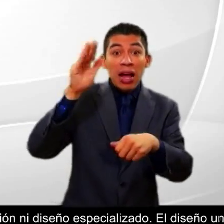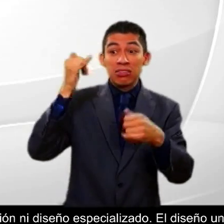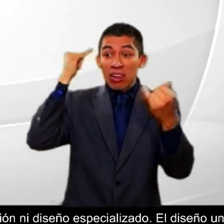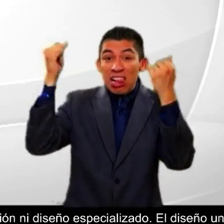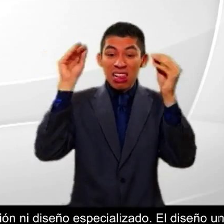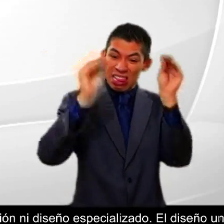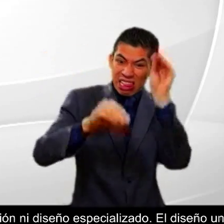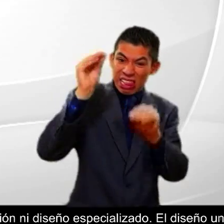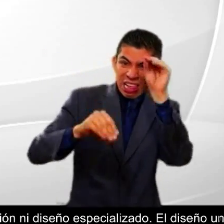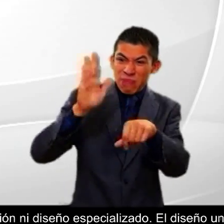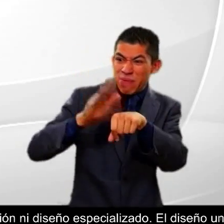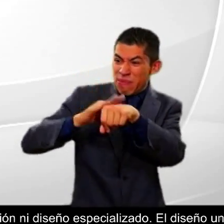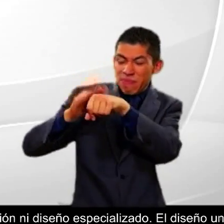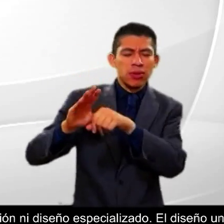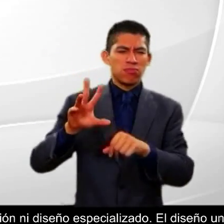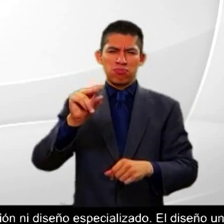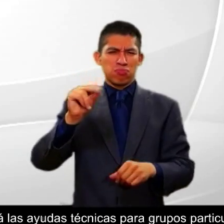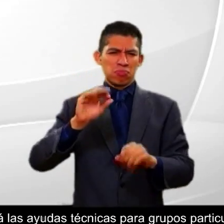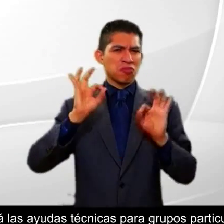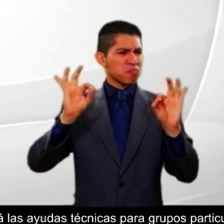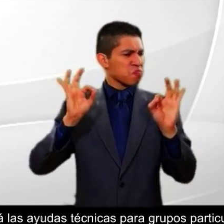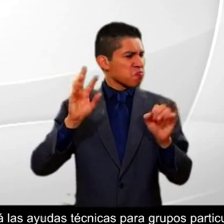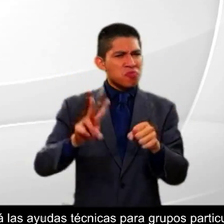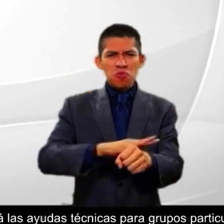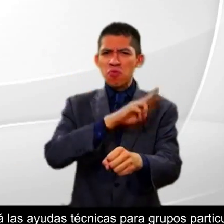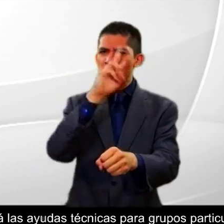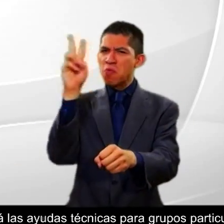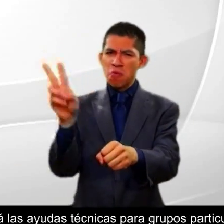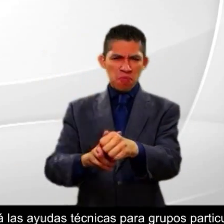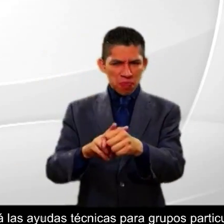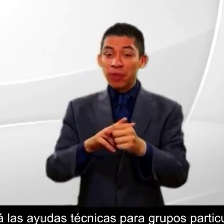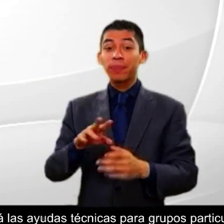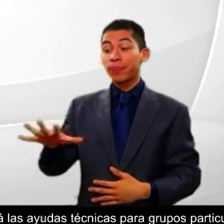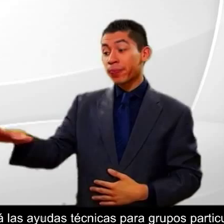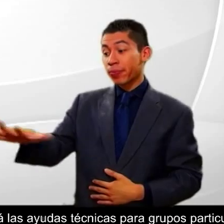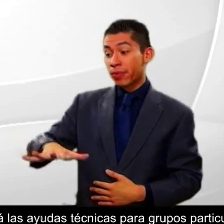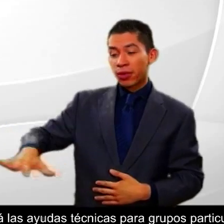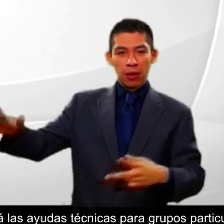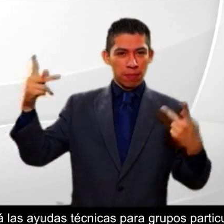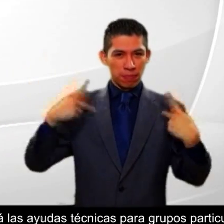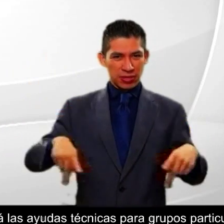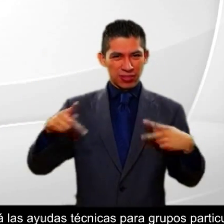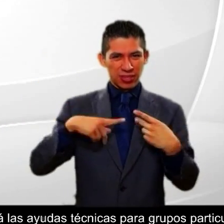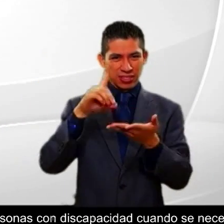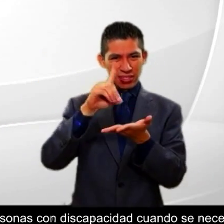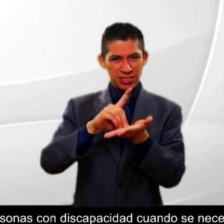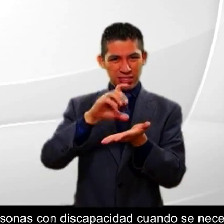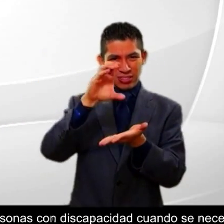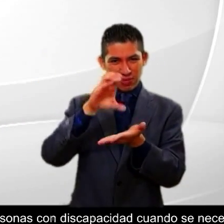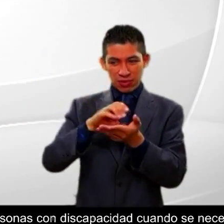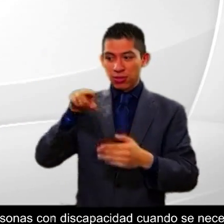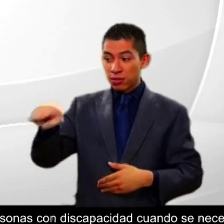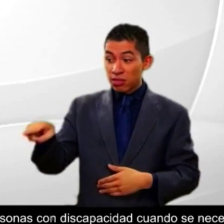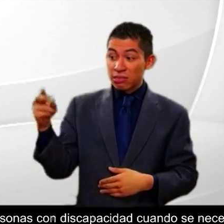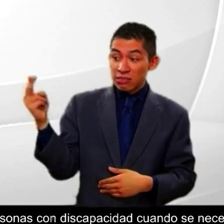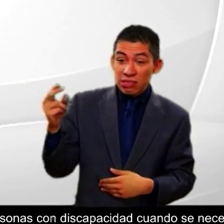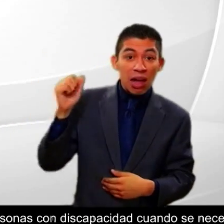El diseño universal no excluirá las ayudas técnicas para grupos particulares de personas con discapacidad cuando se